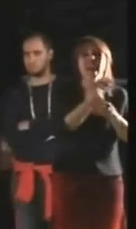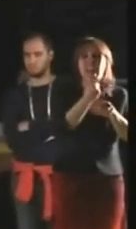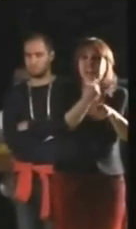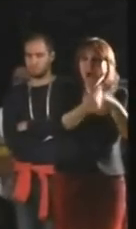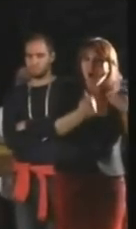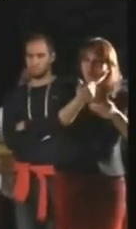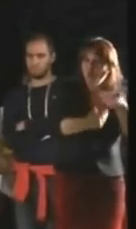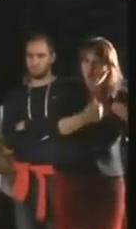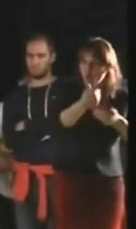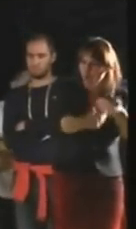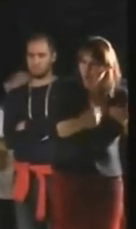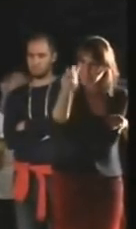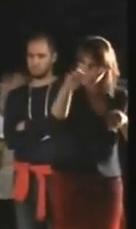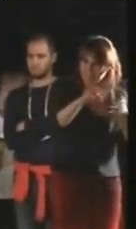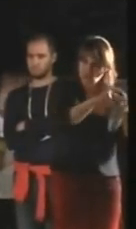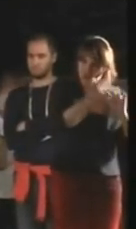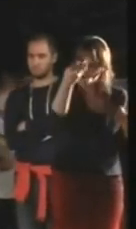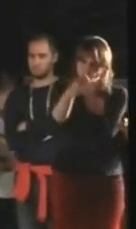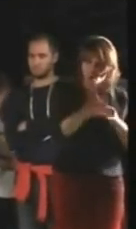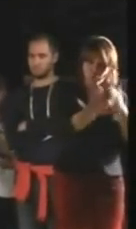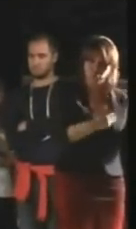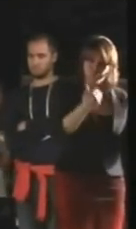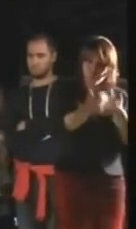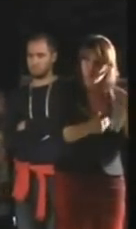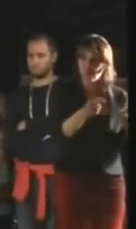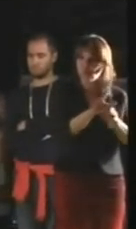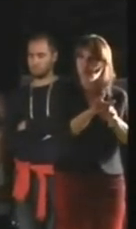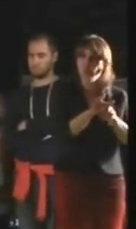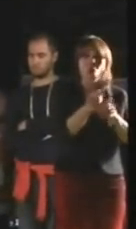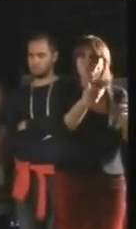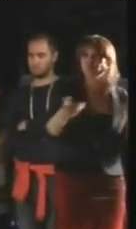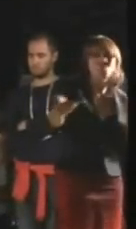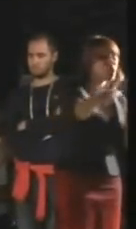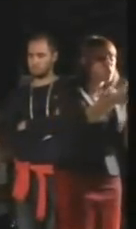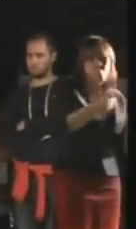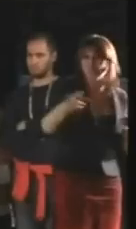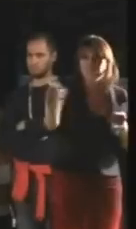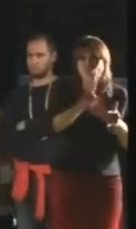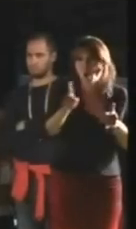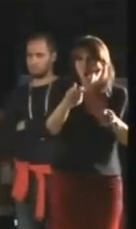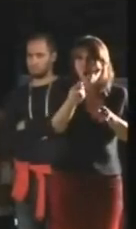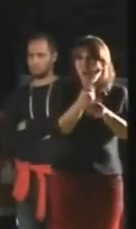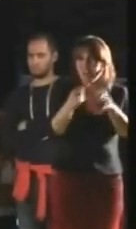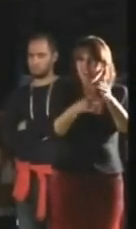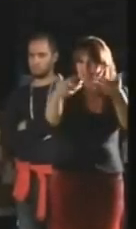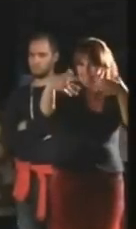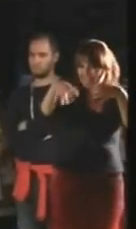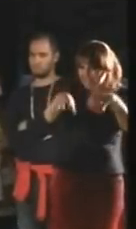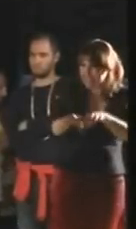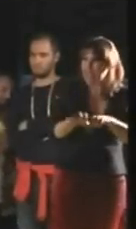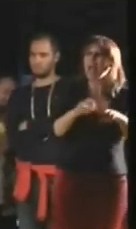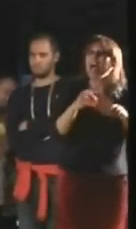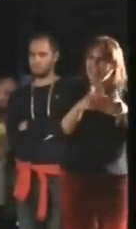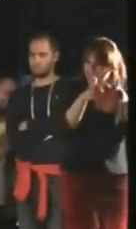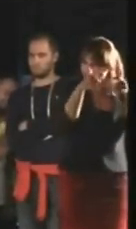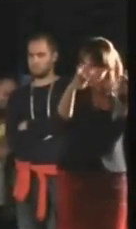si specializzerà, più diventerà tecnologico, più non ce ne sarà per tutti, lo capisce anche un bambino. La crescita toglie i posti